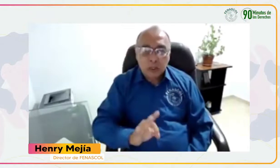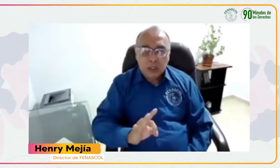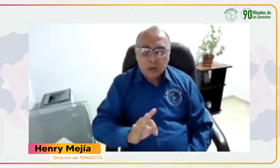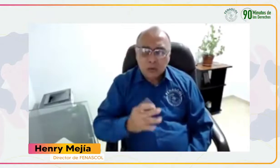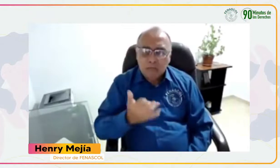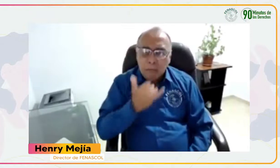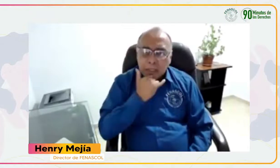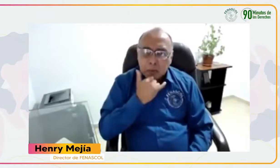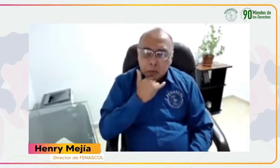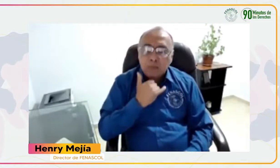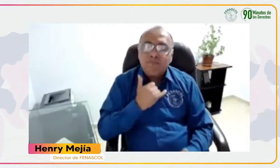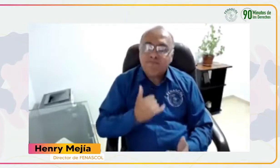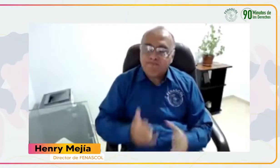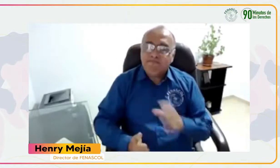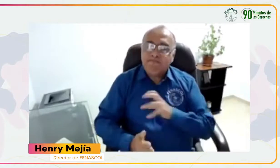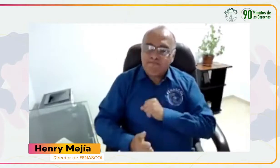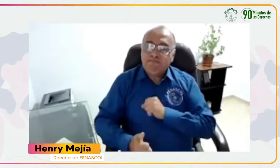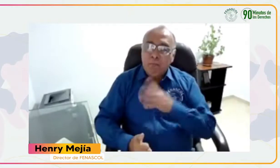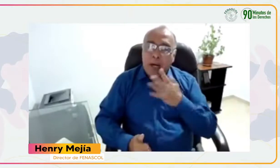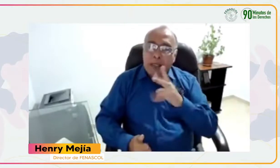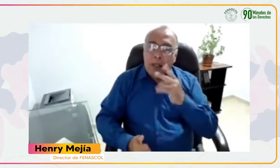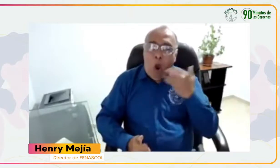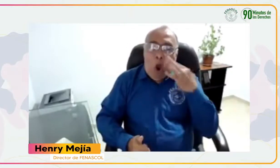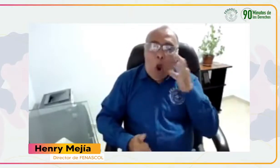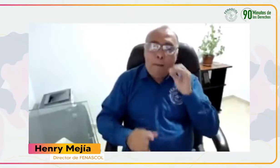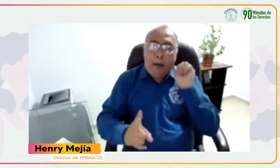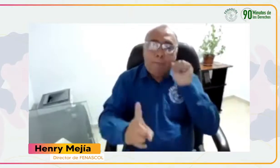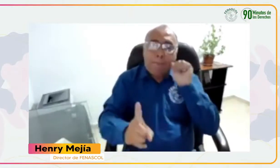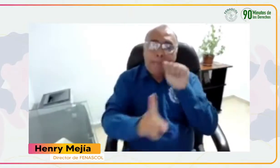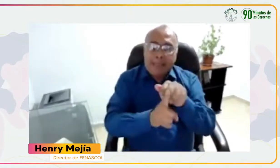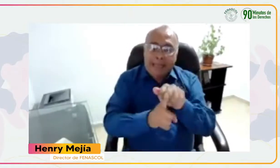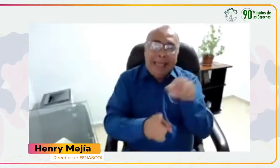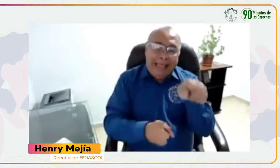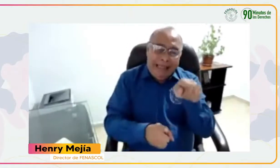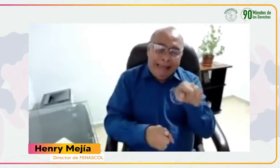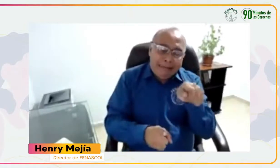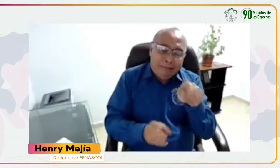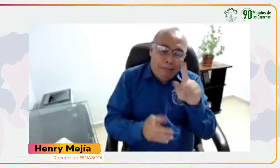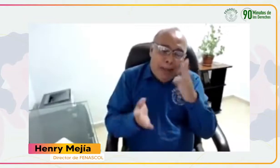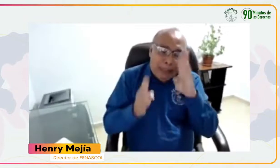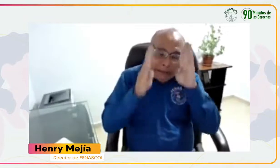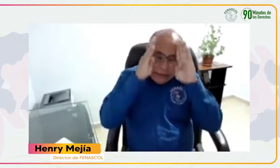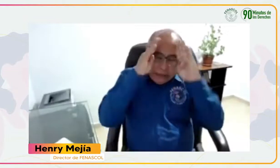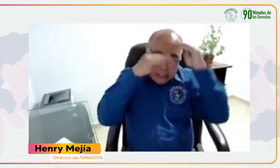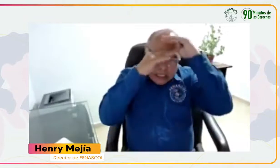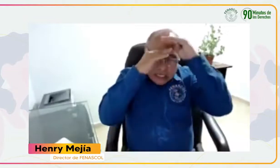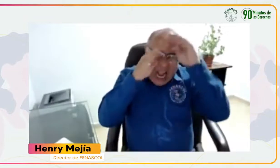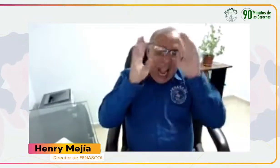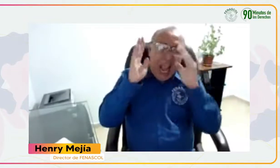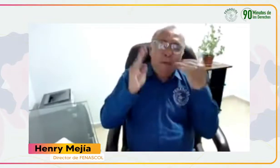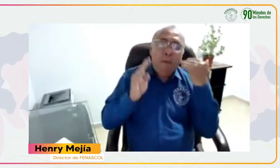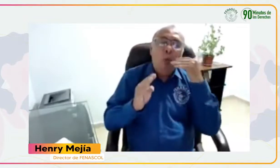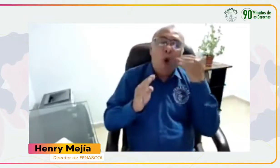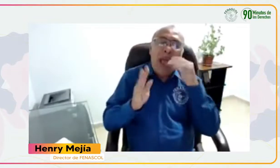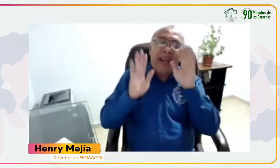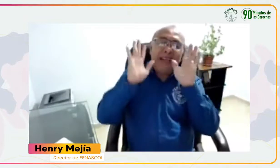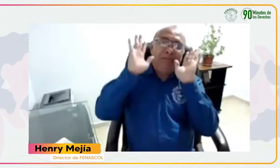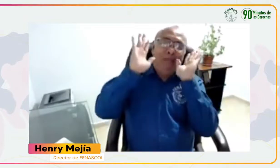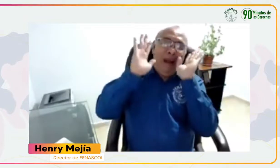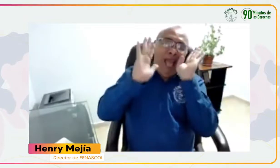espacio solamente estamos viendo un porcentaje tan poco o tan pequeño de hombres? Creemos que ahí se